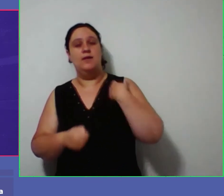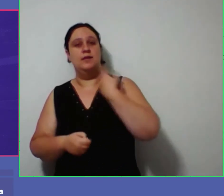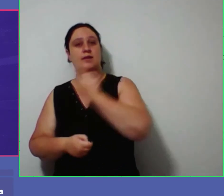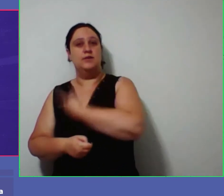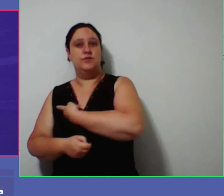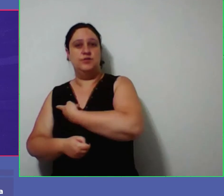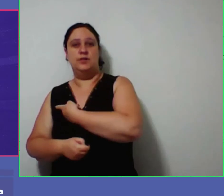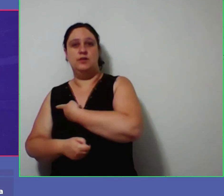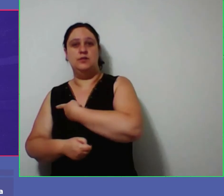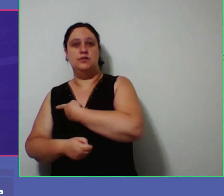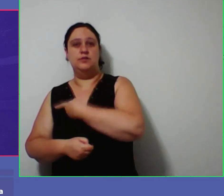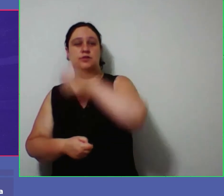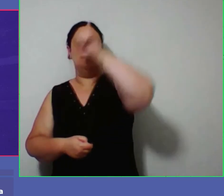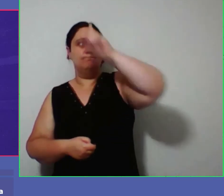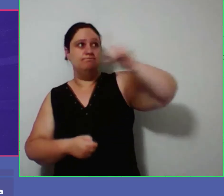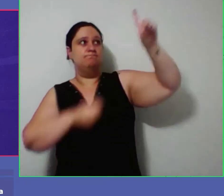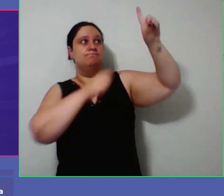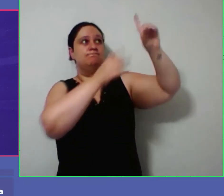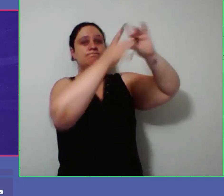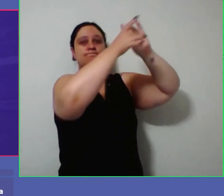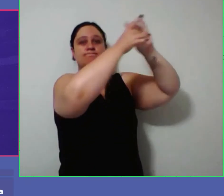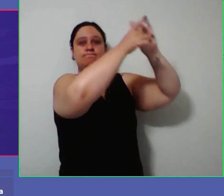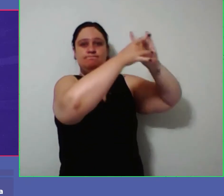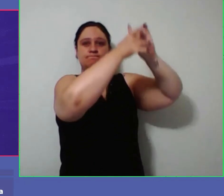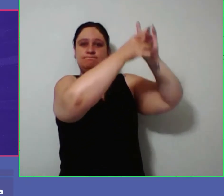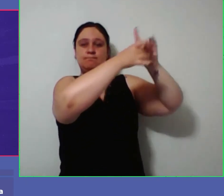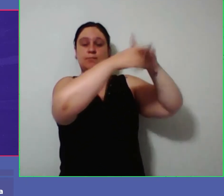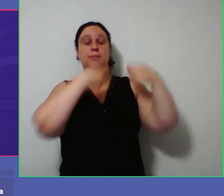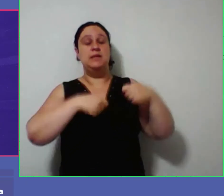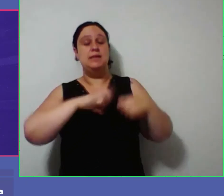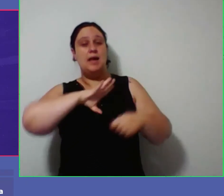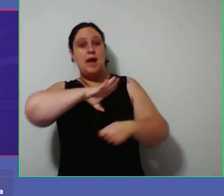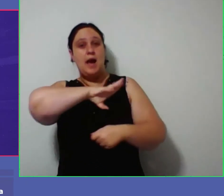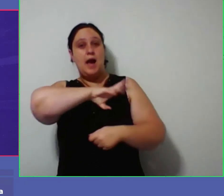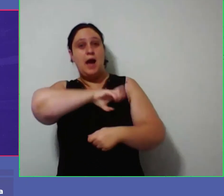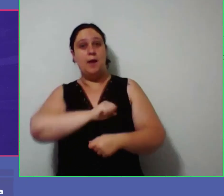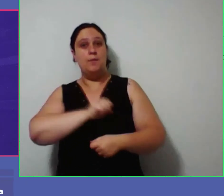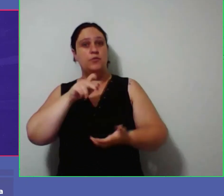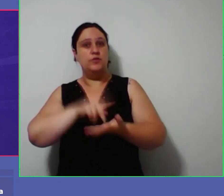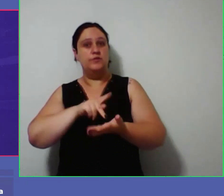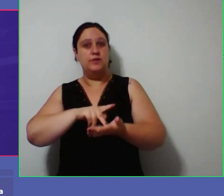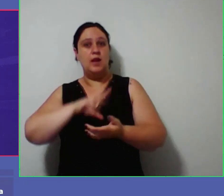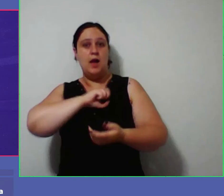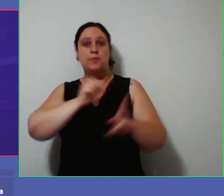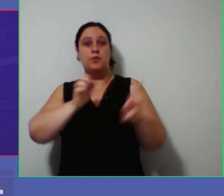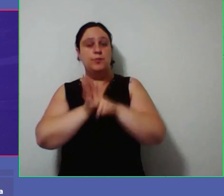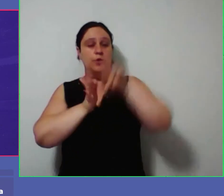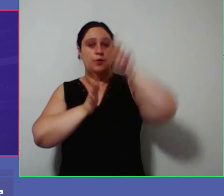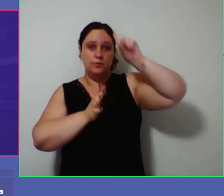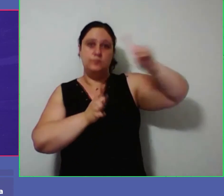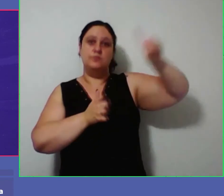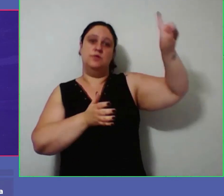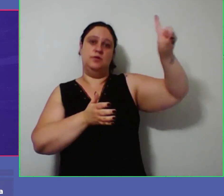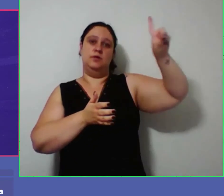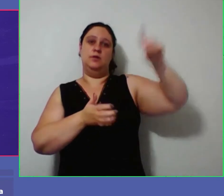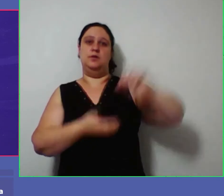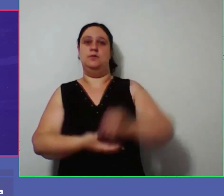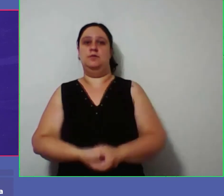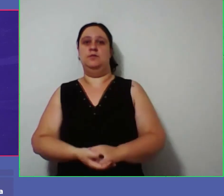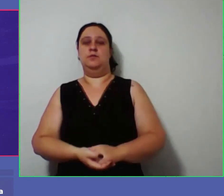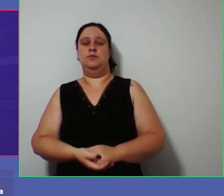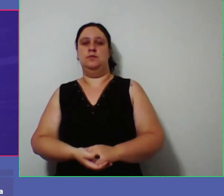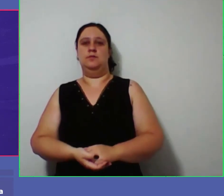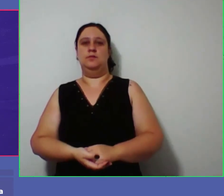amor. Então vamos buscar esse amor ágape, amor de Deus. E seja a paz de Cristo, de novo veio a